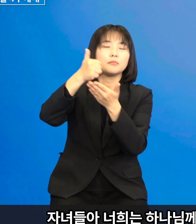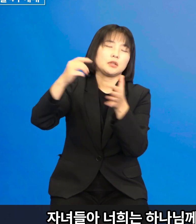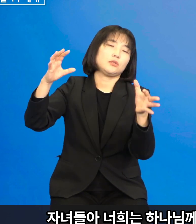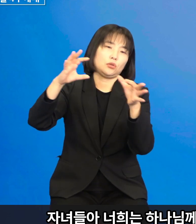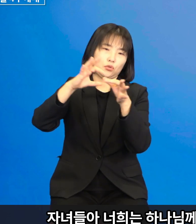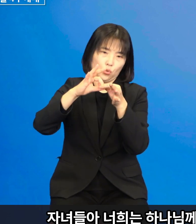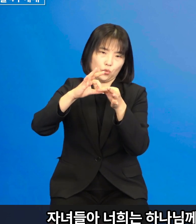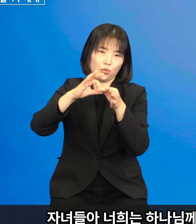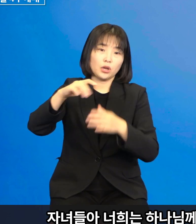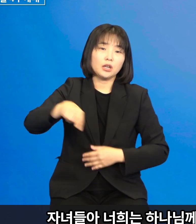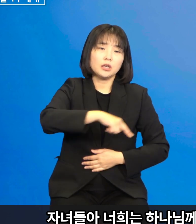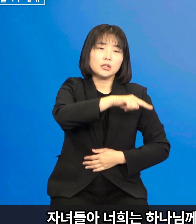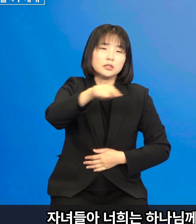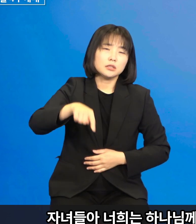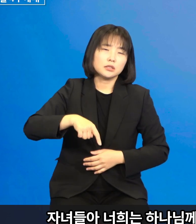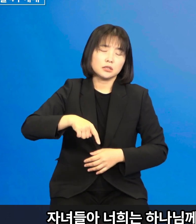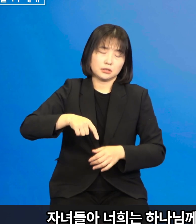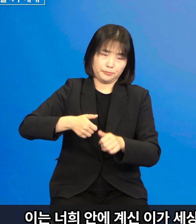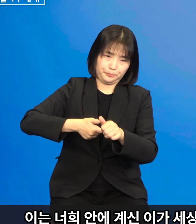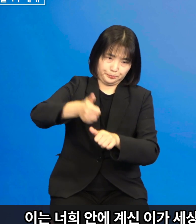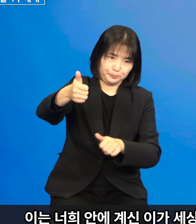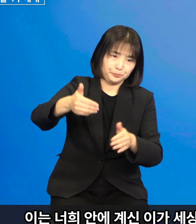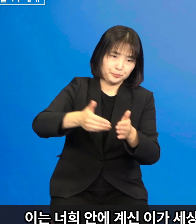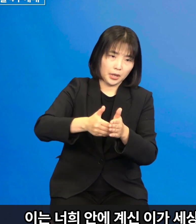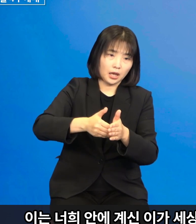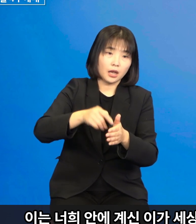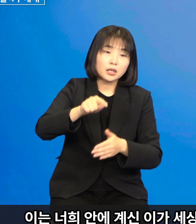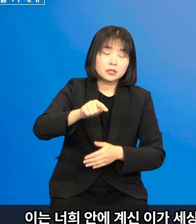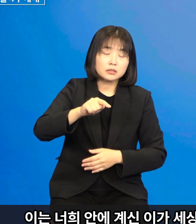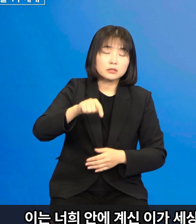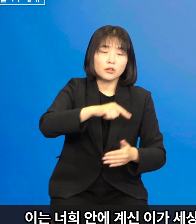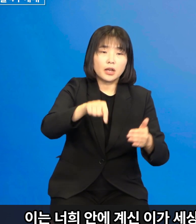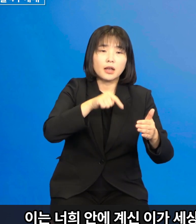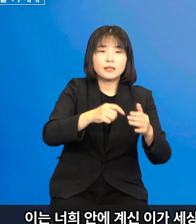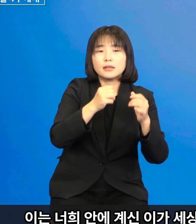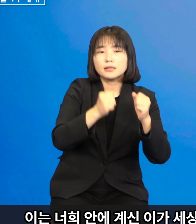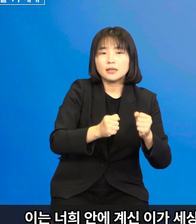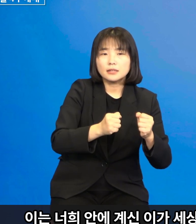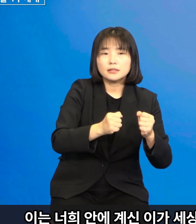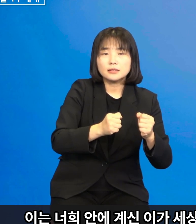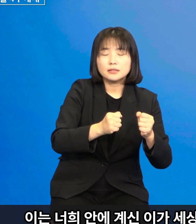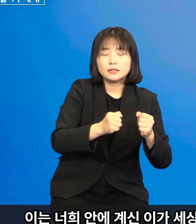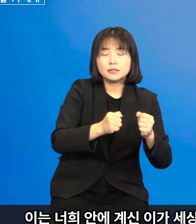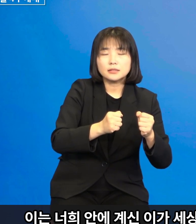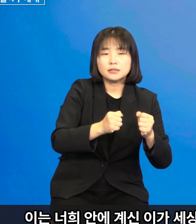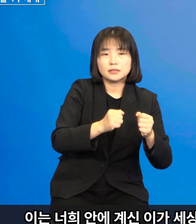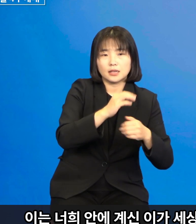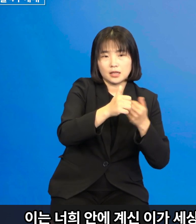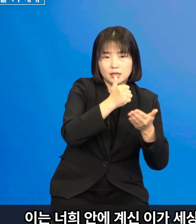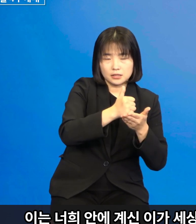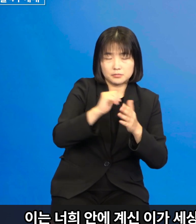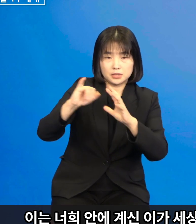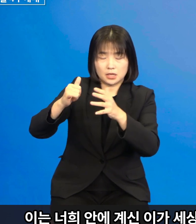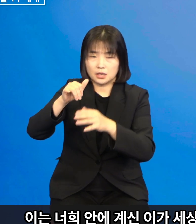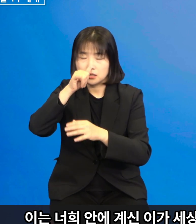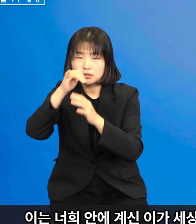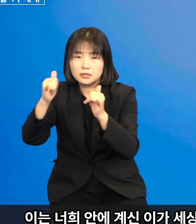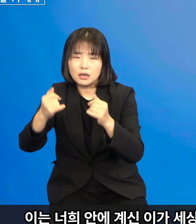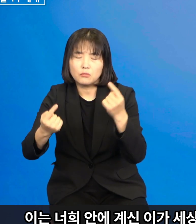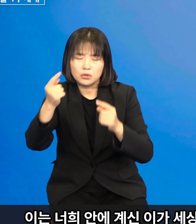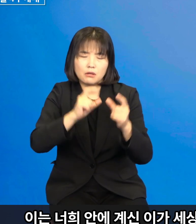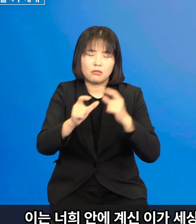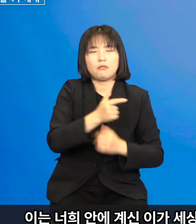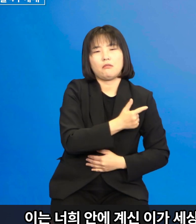하나님께 속하였고 또 그들을 이기었나니 이는 너희 안에 계신 이가 세상에 있는 자보다